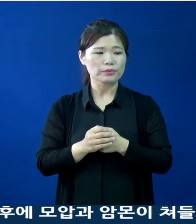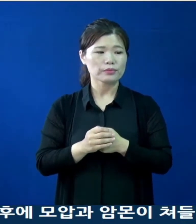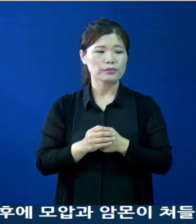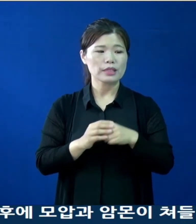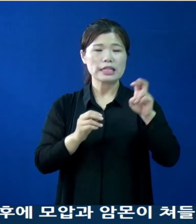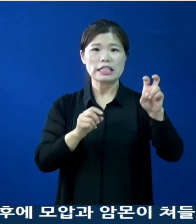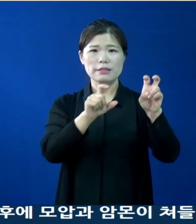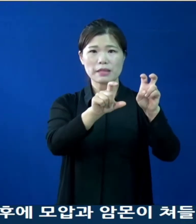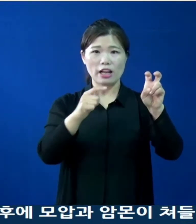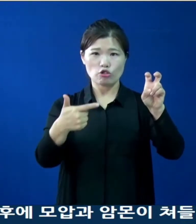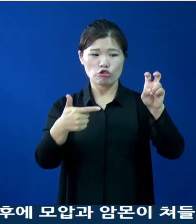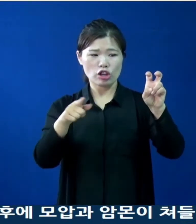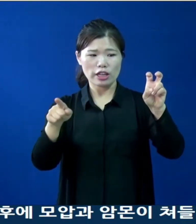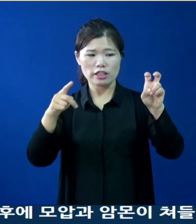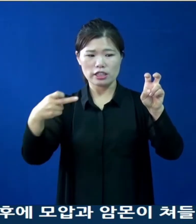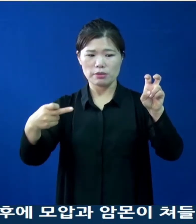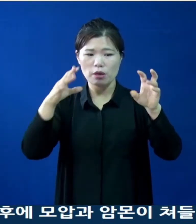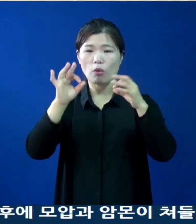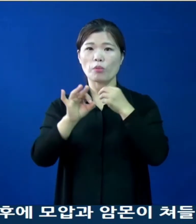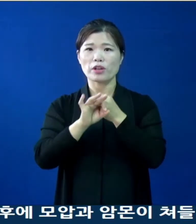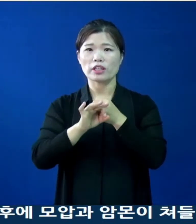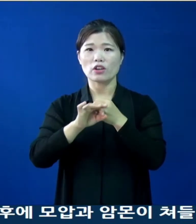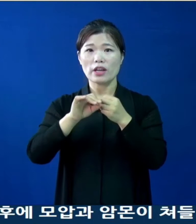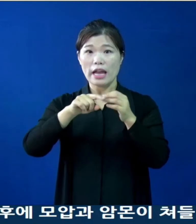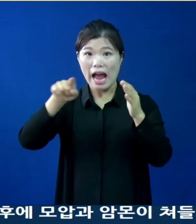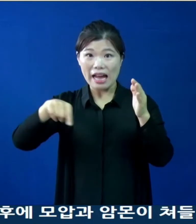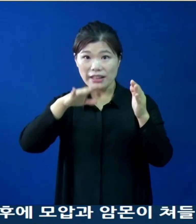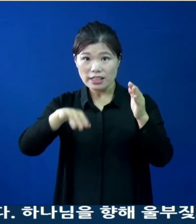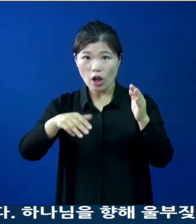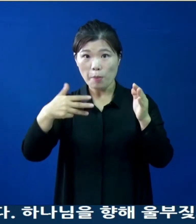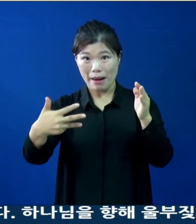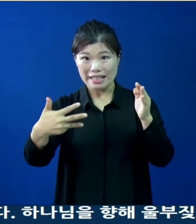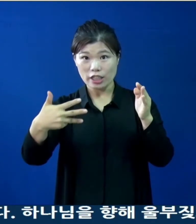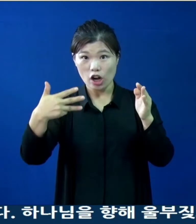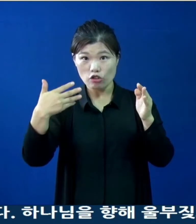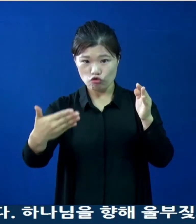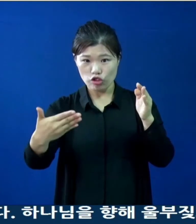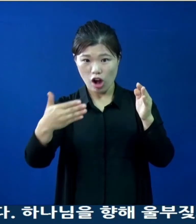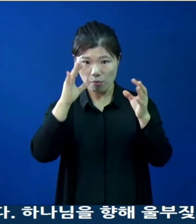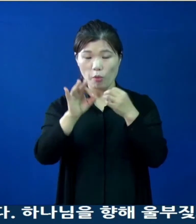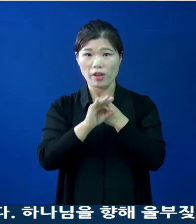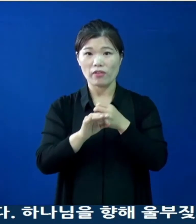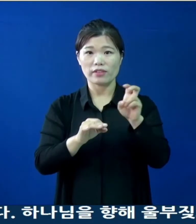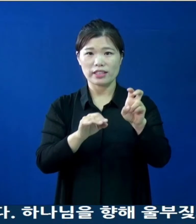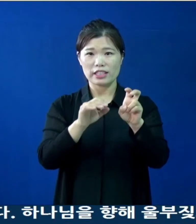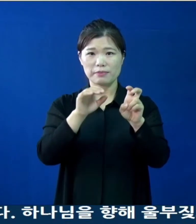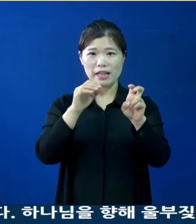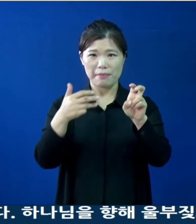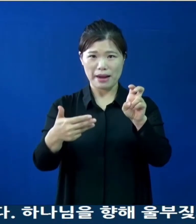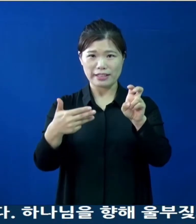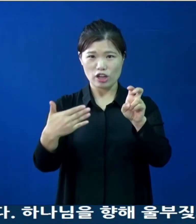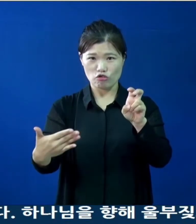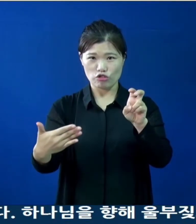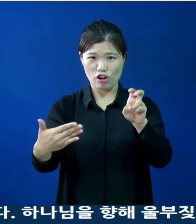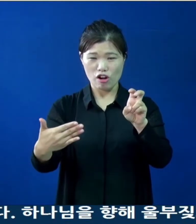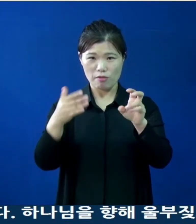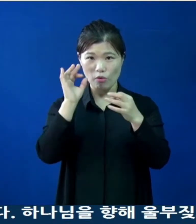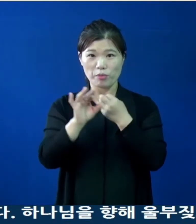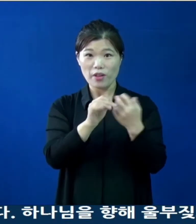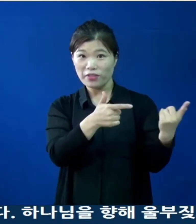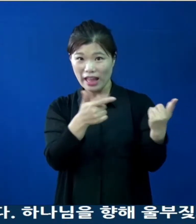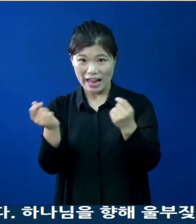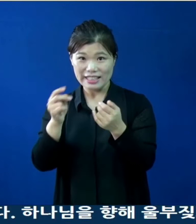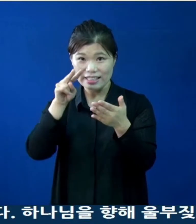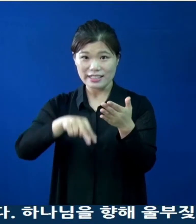중에 8절과 9절을 볼 겁니다. 자막으로 보겠습니다. 8절과 9절 같이 한번